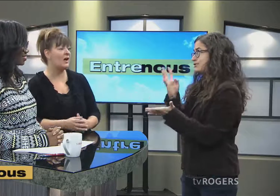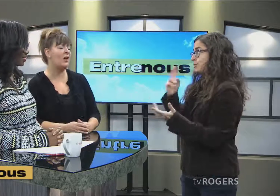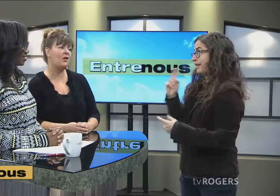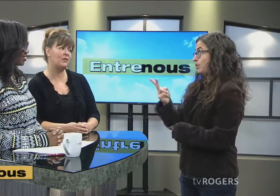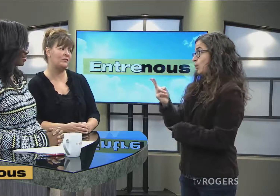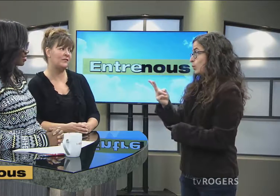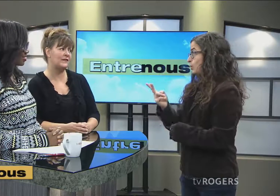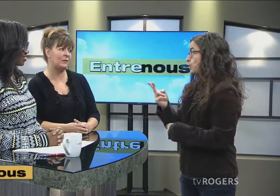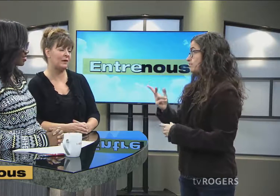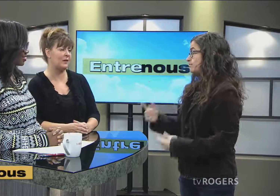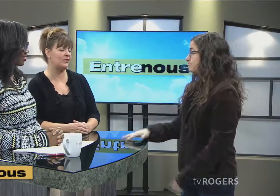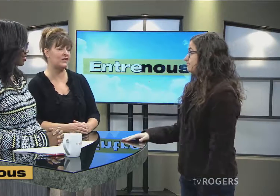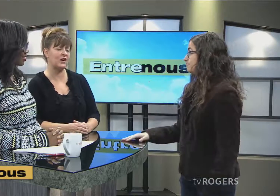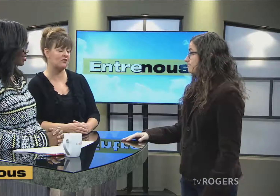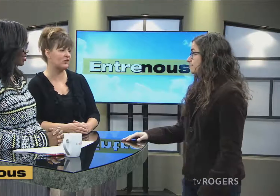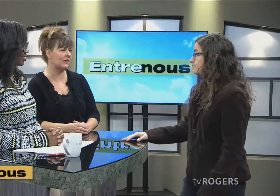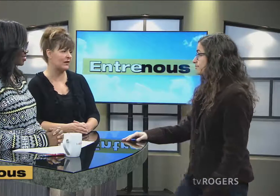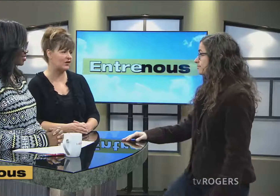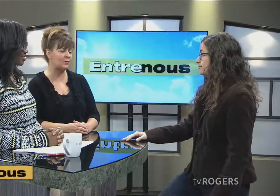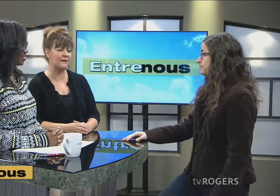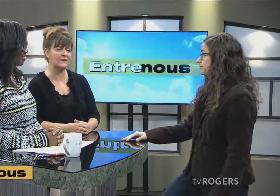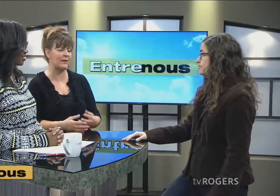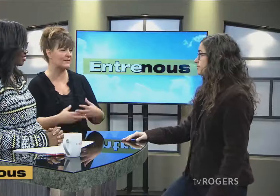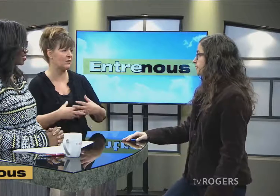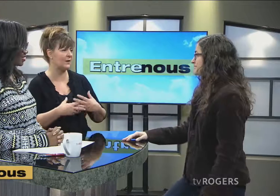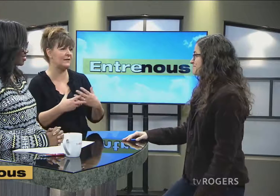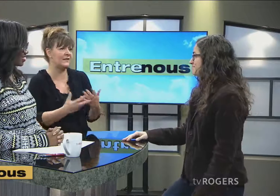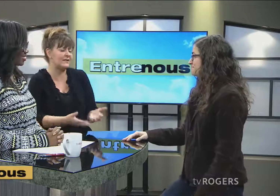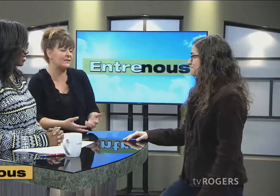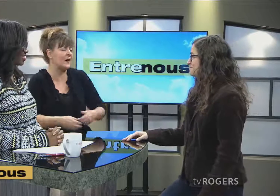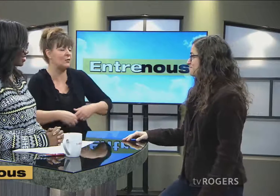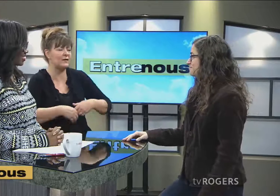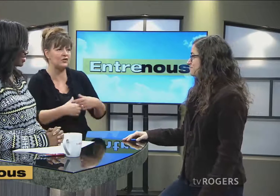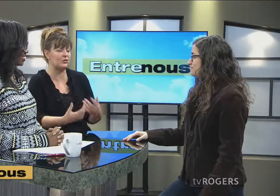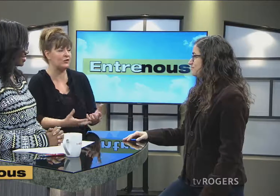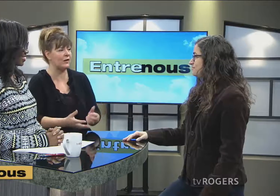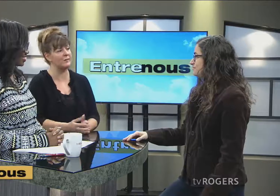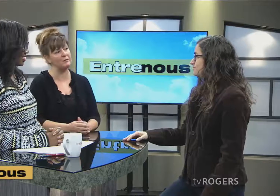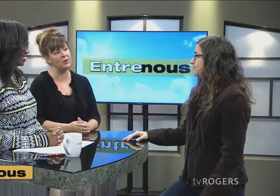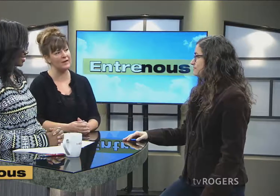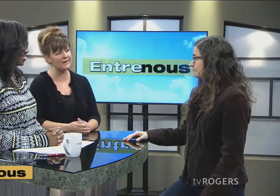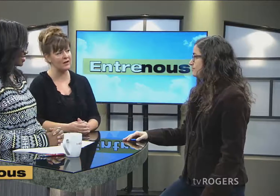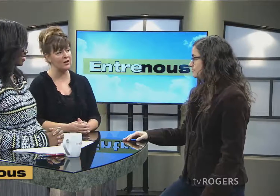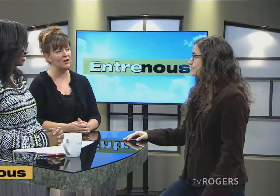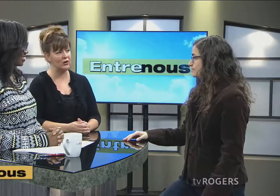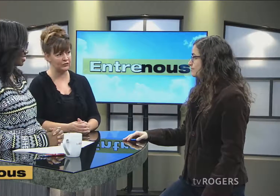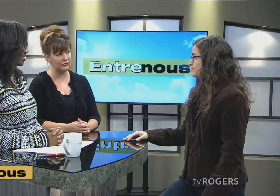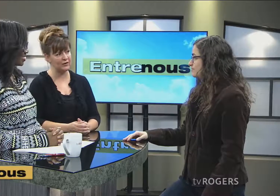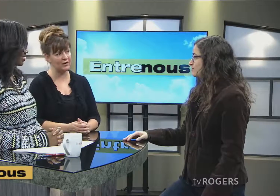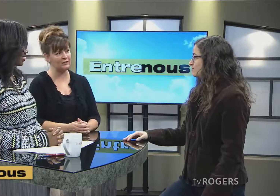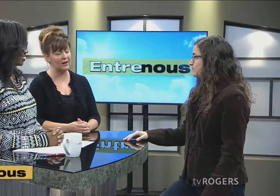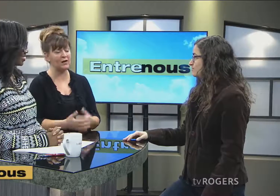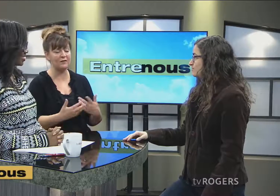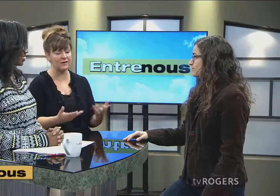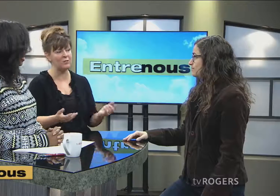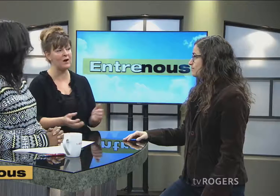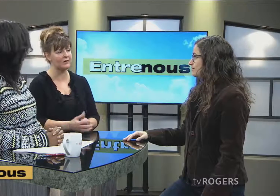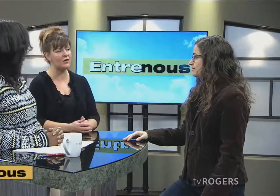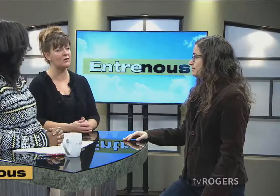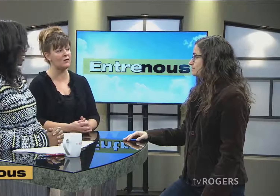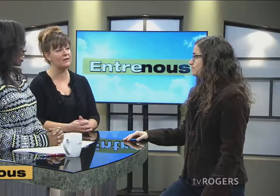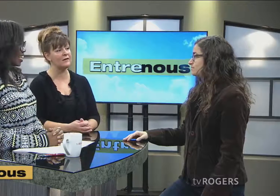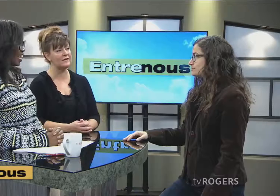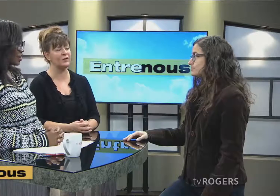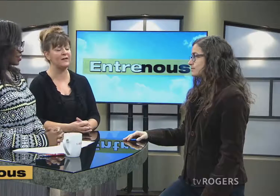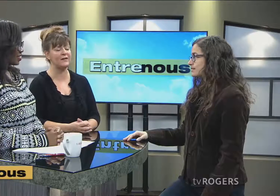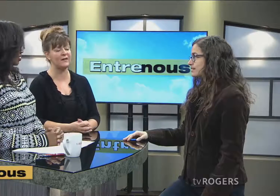apprenant-mentor. Puis ça permet un échange là, riche de participation à des festivals ou à des choses qu'ils n'auraient peut-être pas accès seuls. Alors avec son